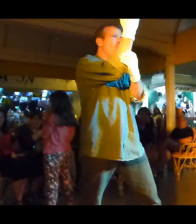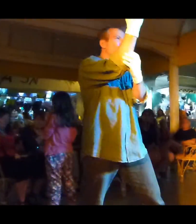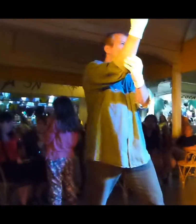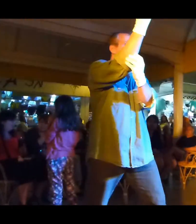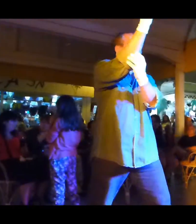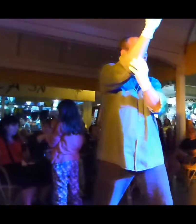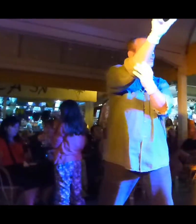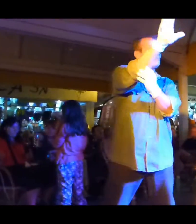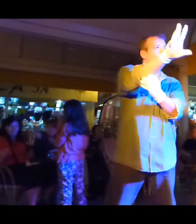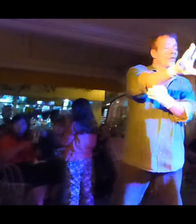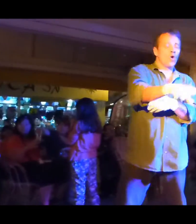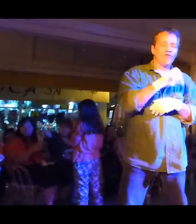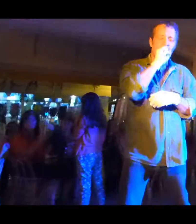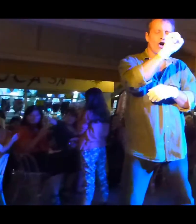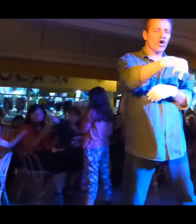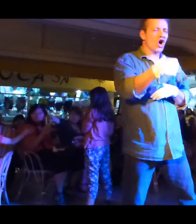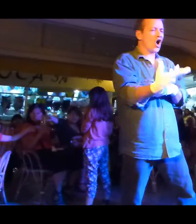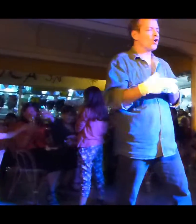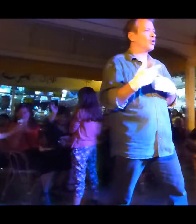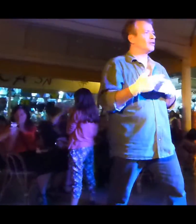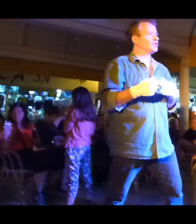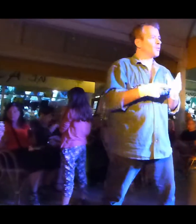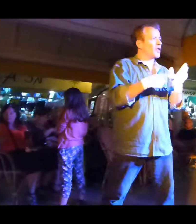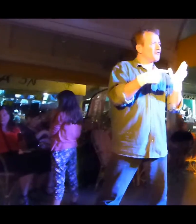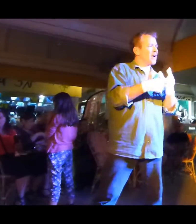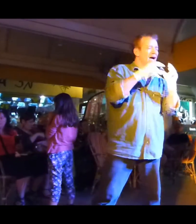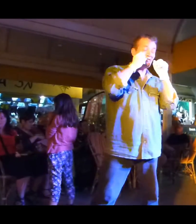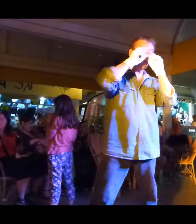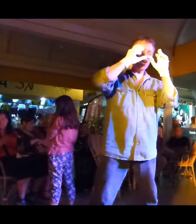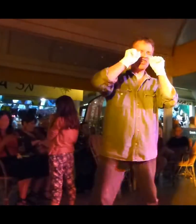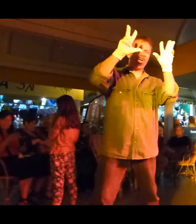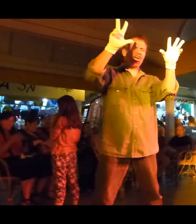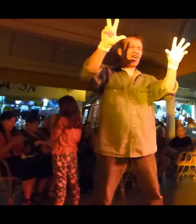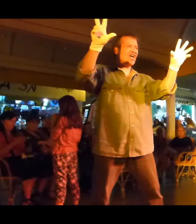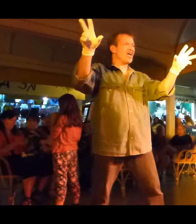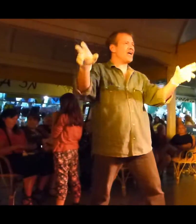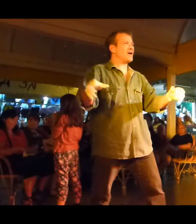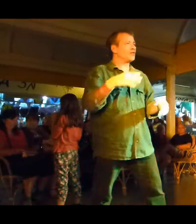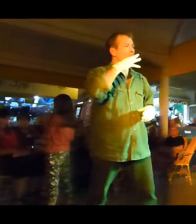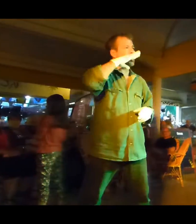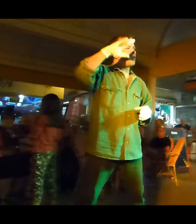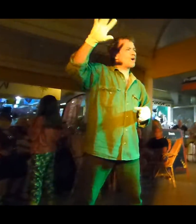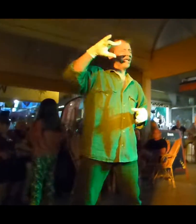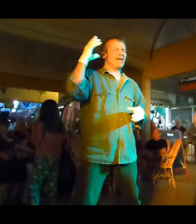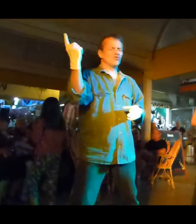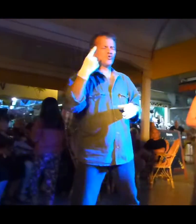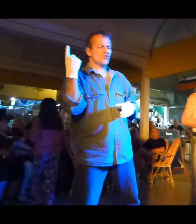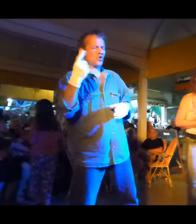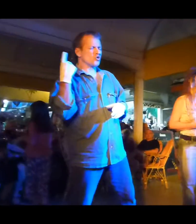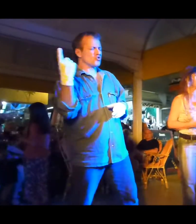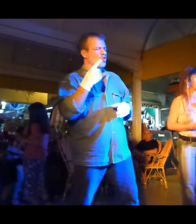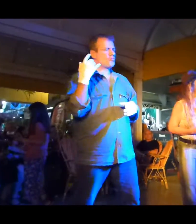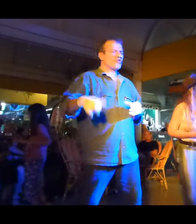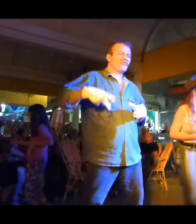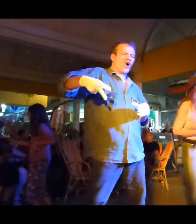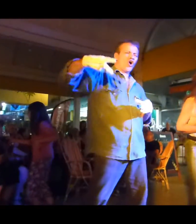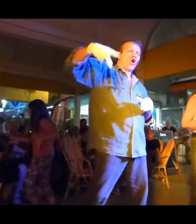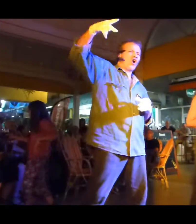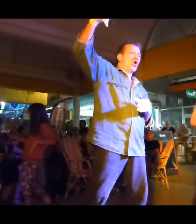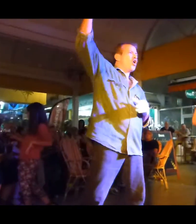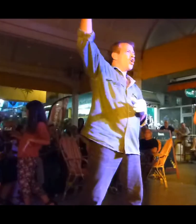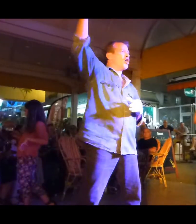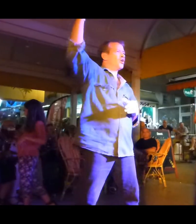d'éclore. Pouvoir encore s'en émerveiller. Chanter malgré tout, toujours plus